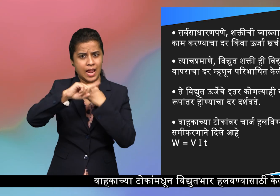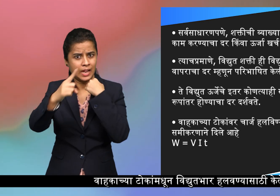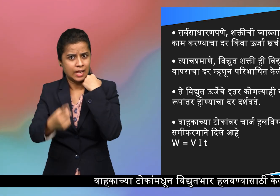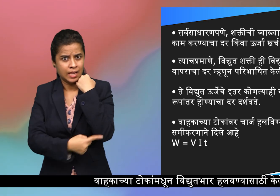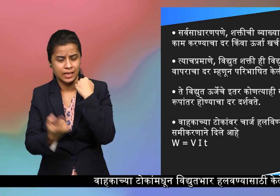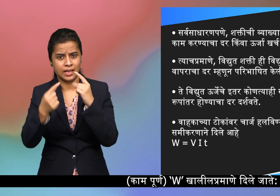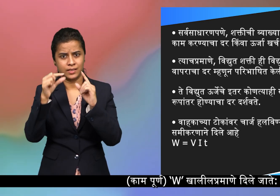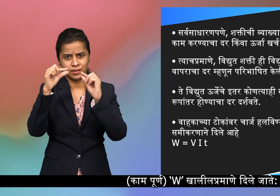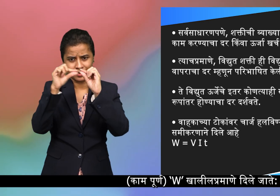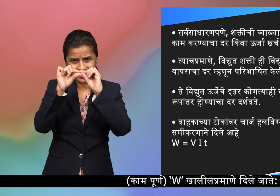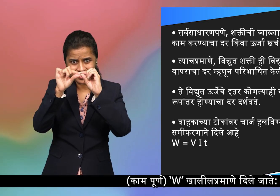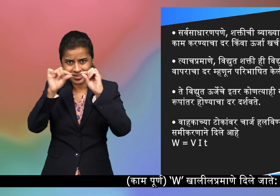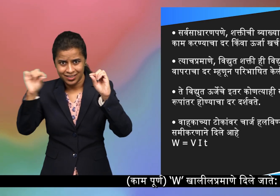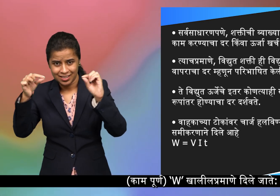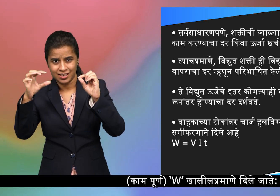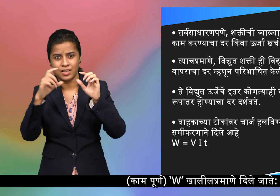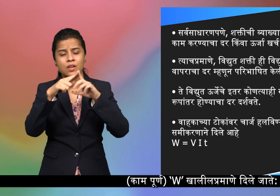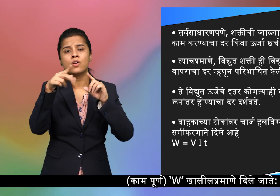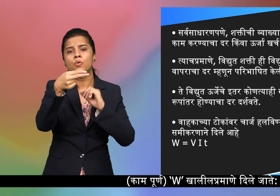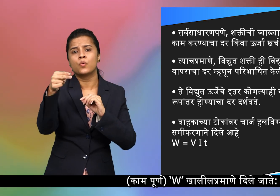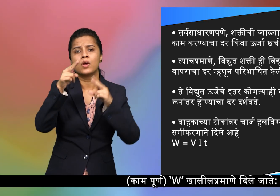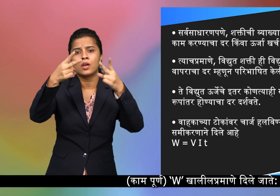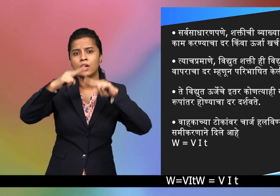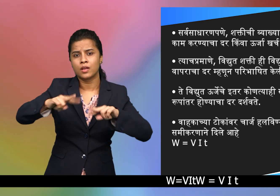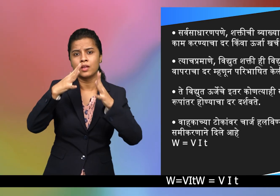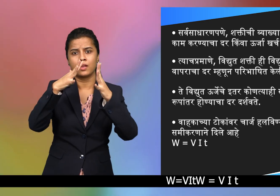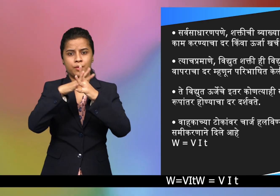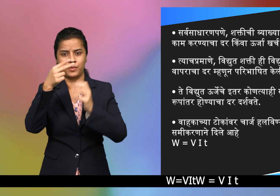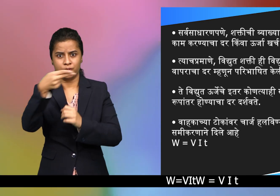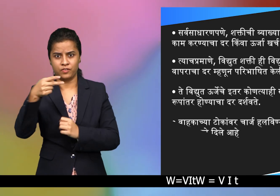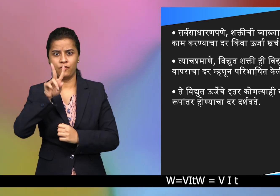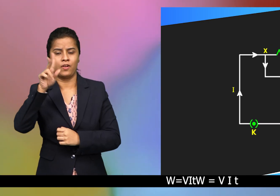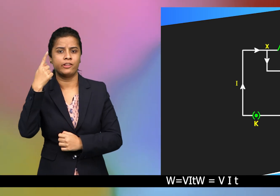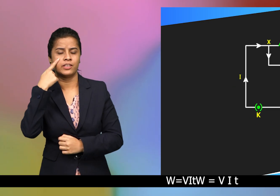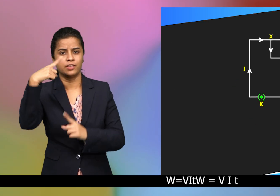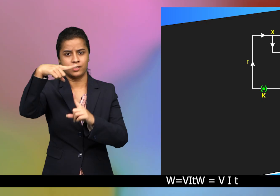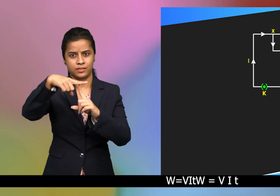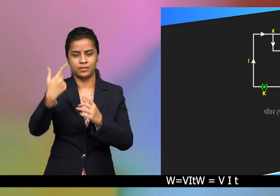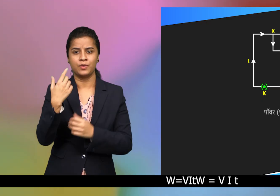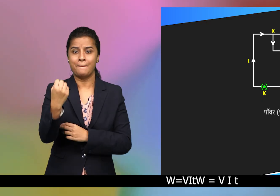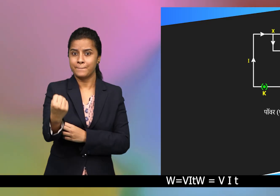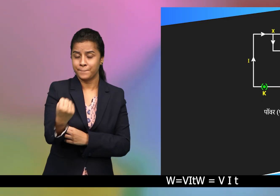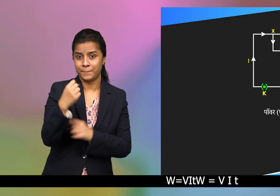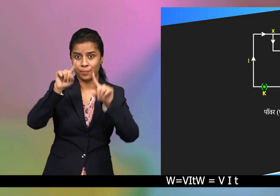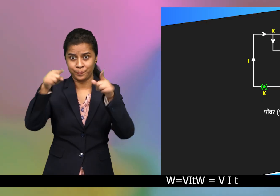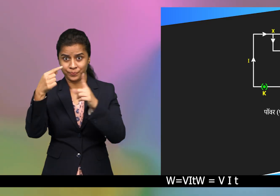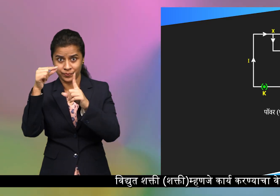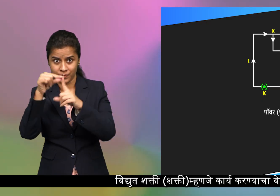केलेले कार्य वर्क डन W खालीलप्रमाणे दिले जाते. W बरोबर VIT. W बरोबर VIT. विद्युत